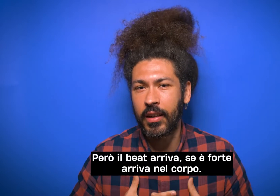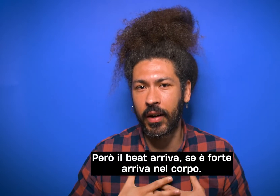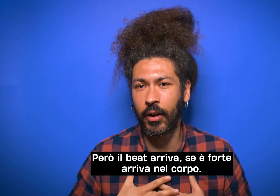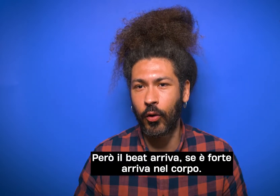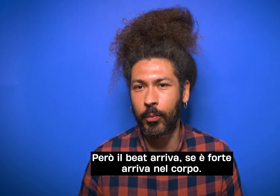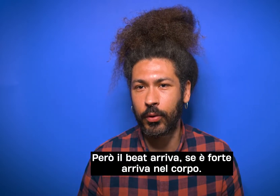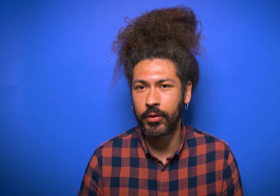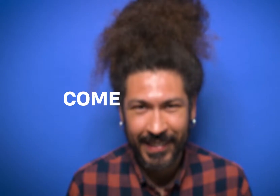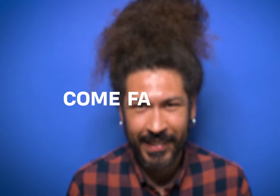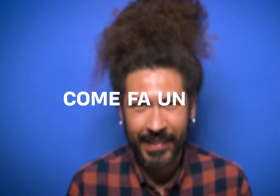nel corpo.